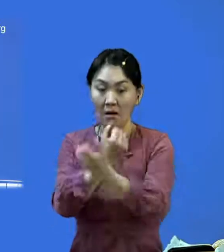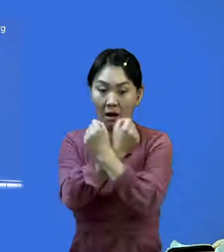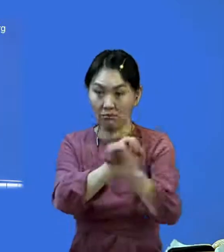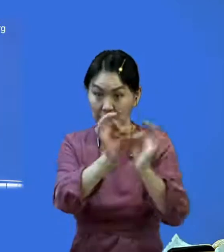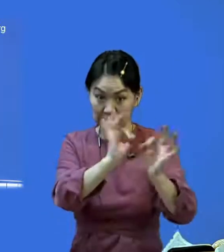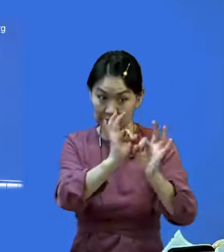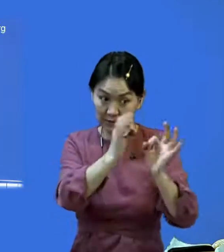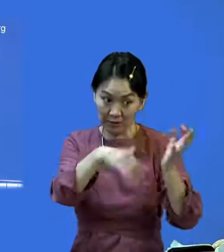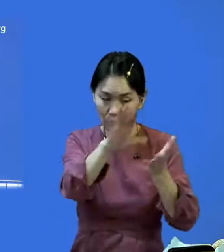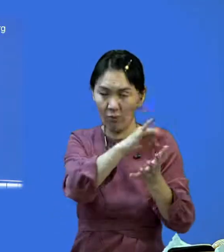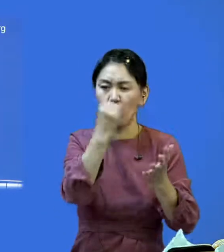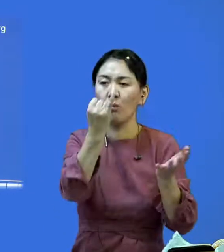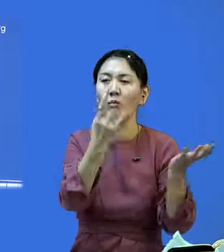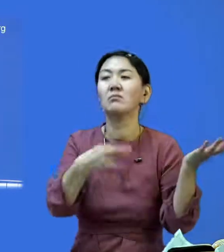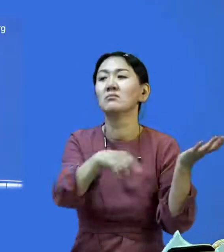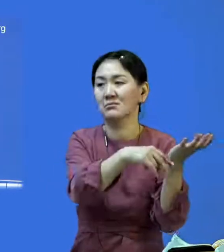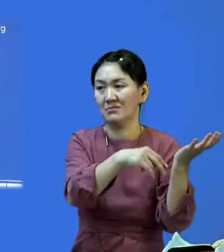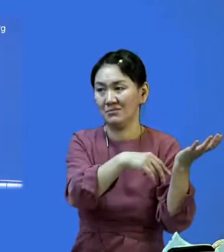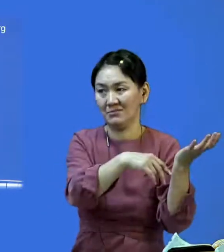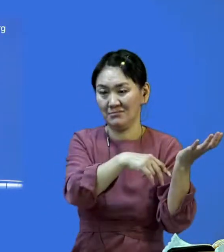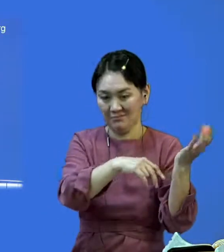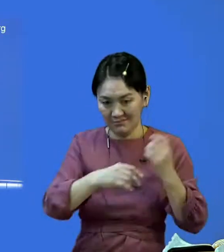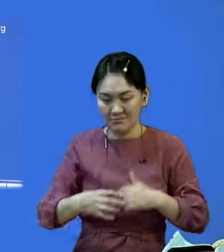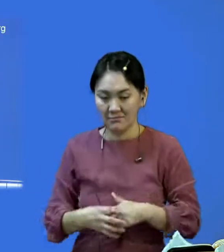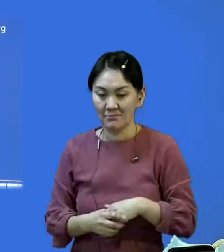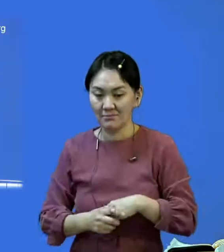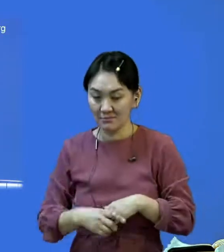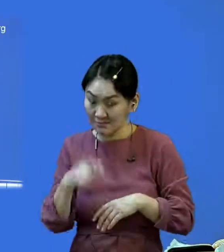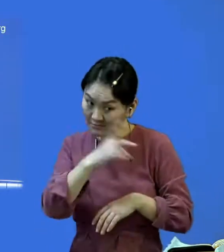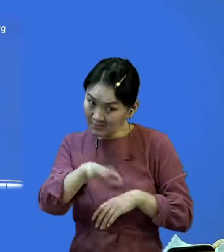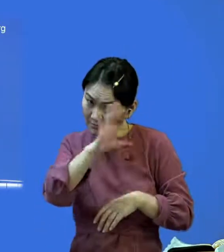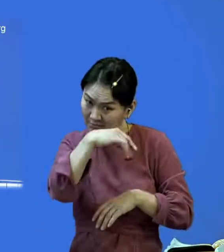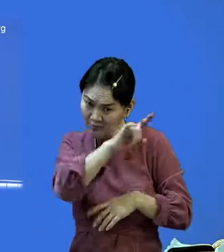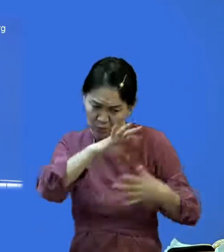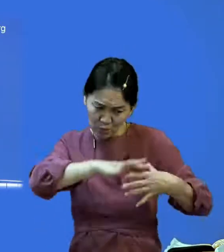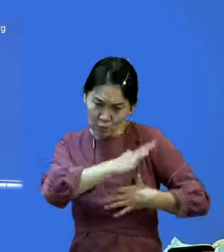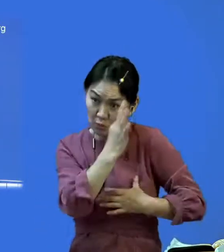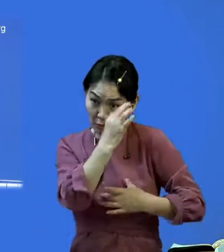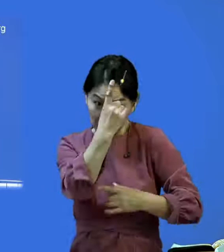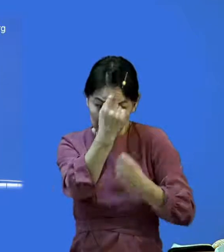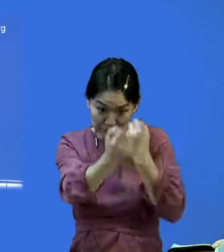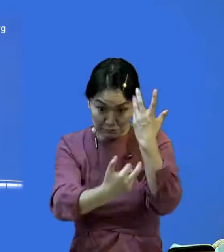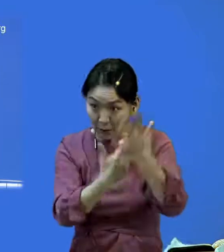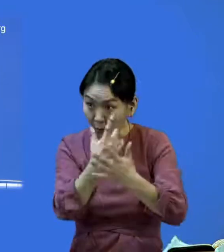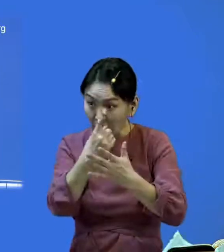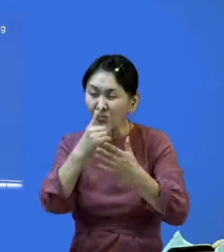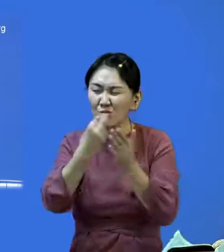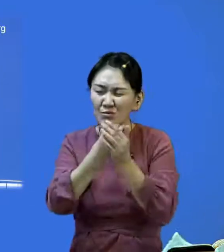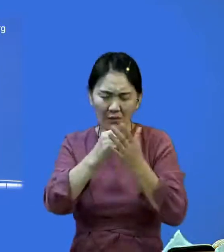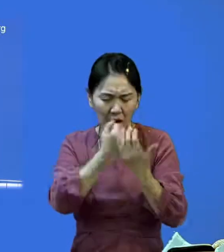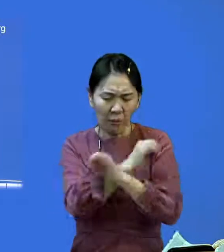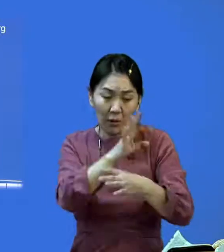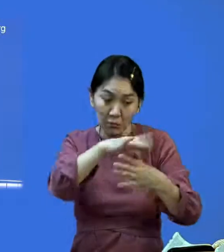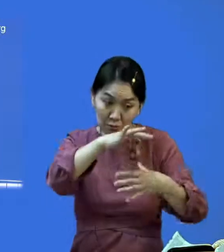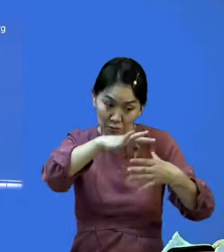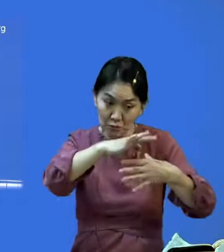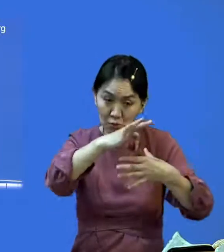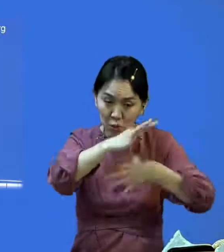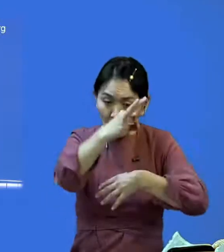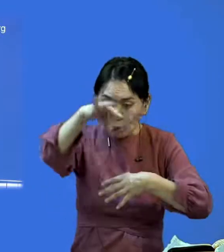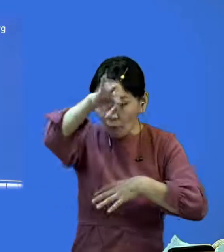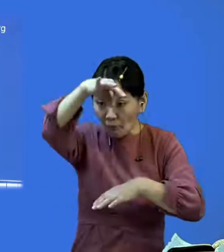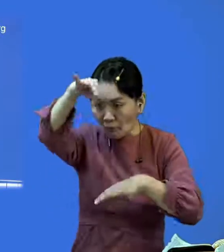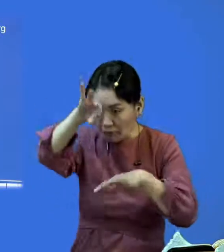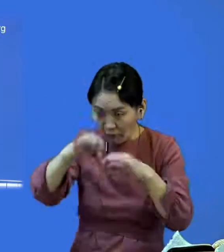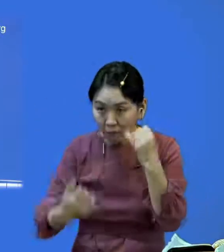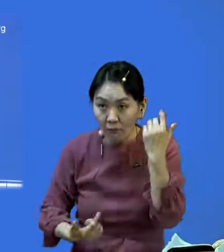нь муугаар амьдрсан хүмүүсийг хэлээд байна. Тэр хүмүүсийн сүнс нь ганц там руу яваа зогсохгүй махуд нь гүртэл гим нүгэл